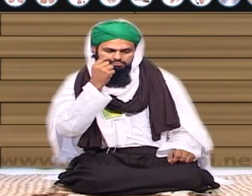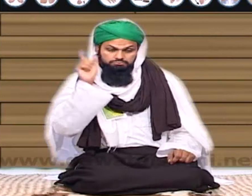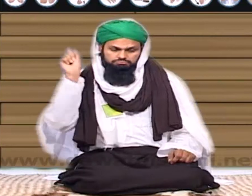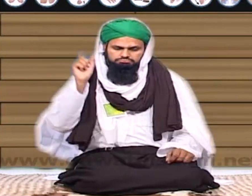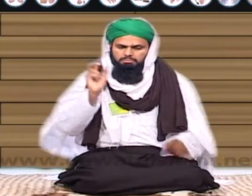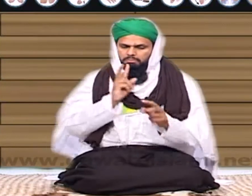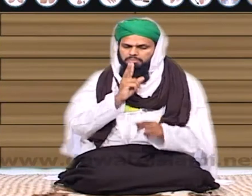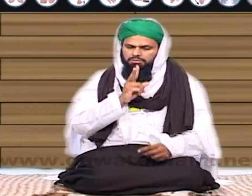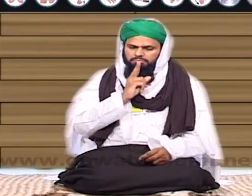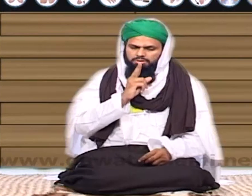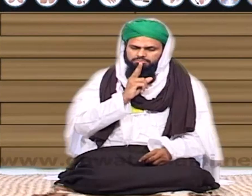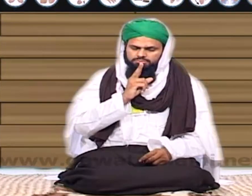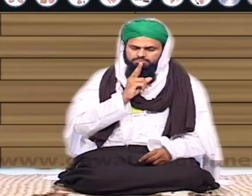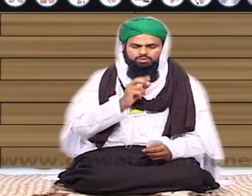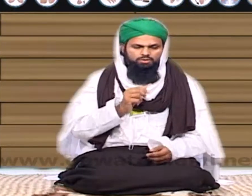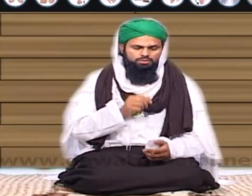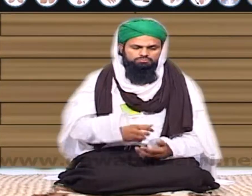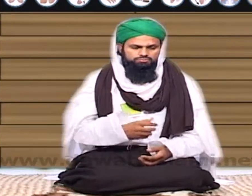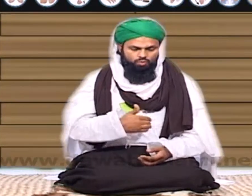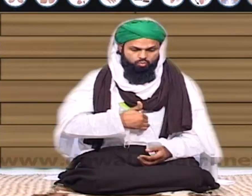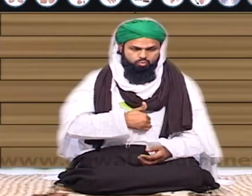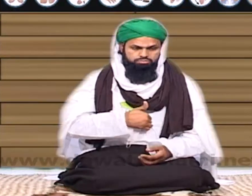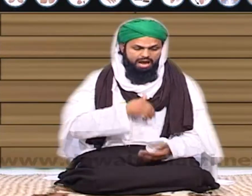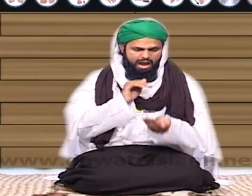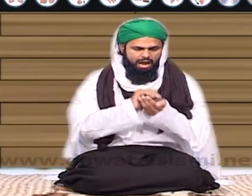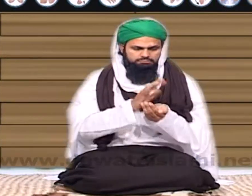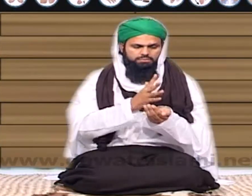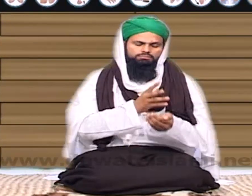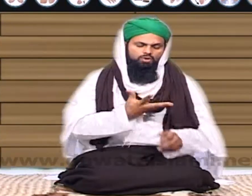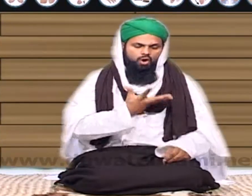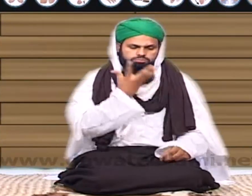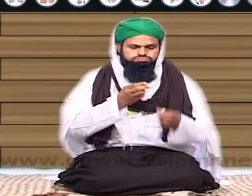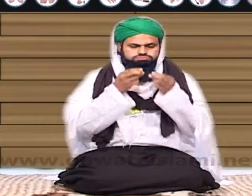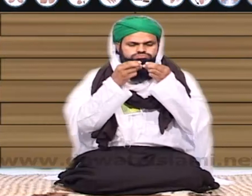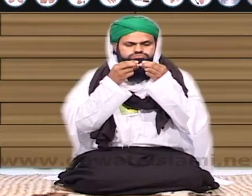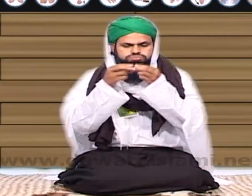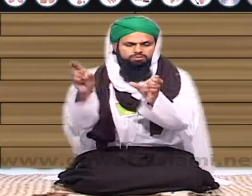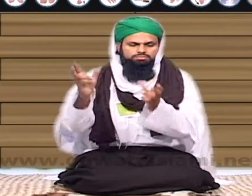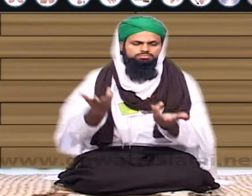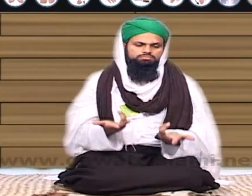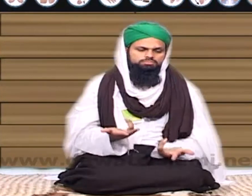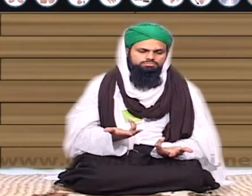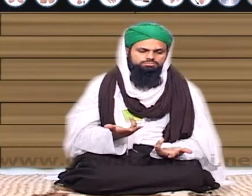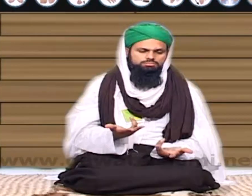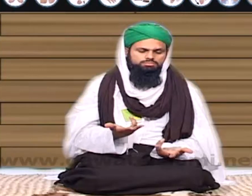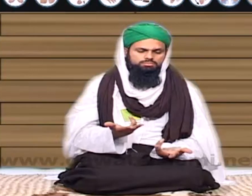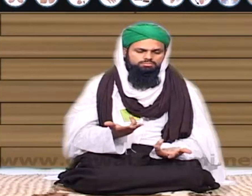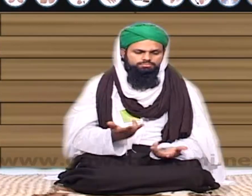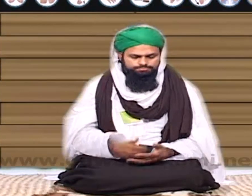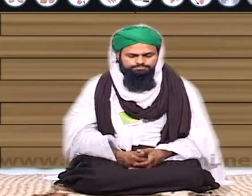کے بارے میں کوئی بات کہہ بھی دی جائے تو وہ مطلب اس کا پیٹ چڑھ جاتا ہے، وہ بے قرار ہو جاتا ہے. یعنی کسی